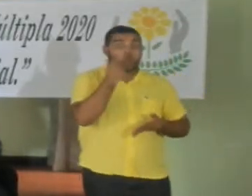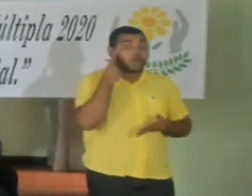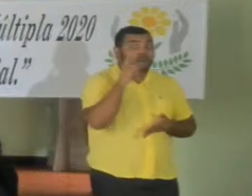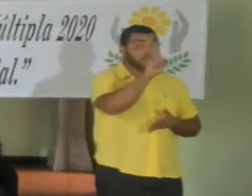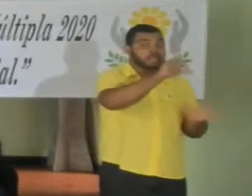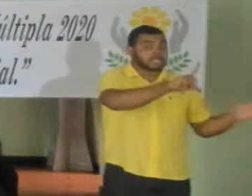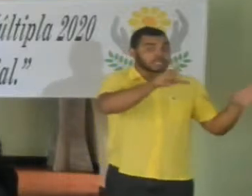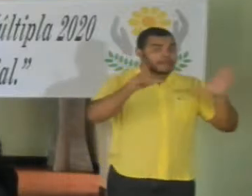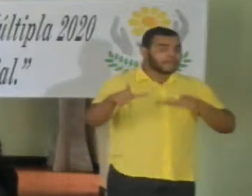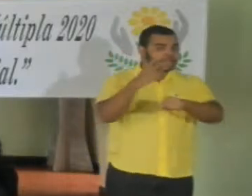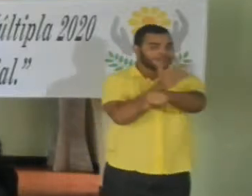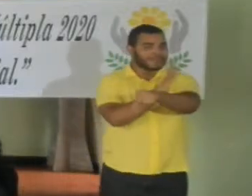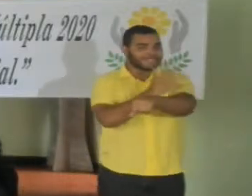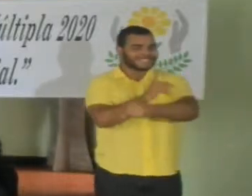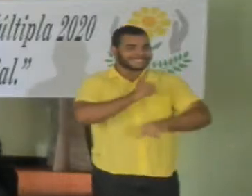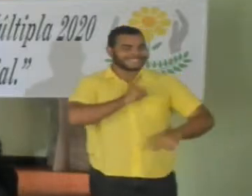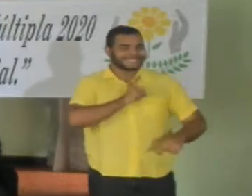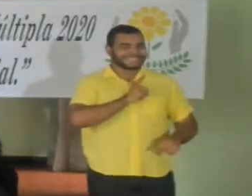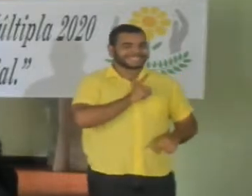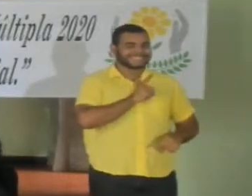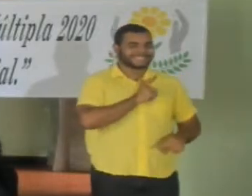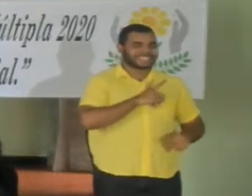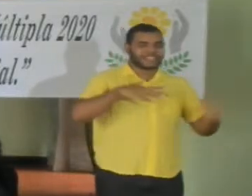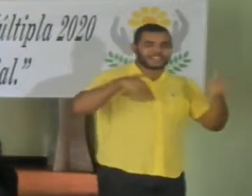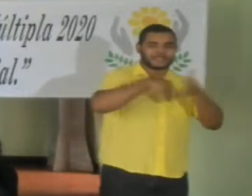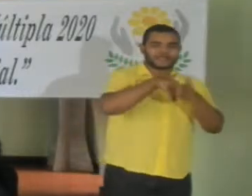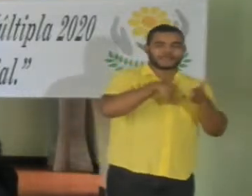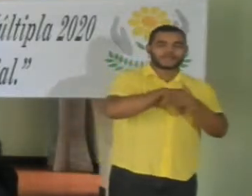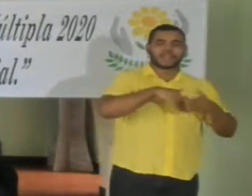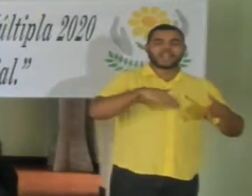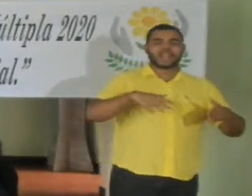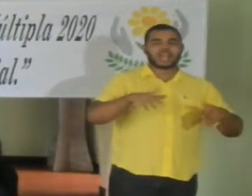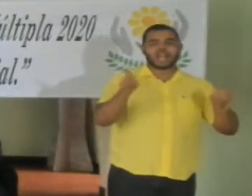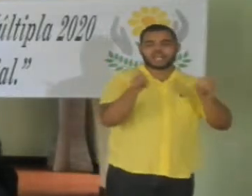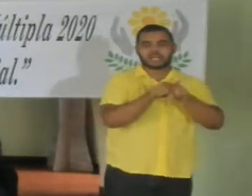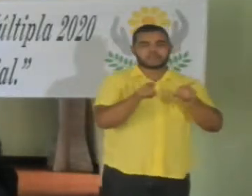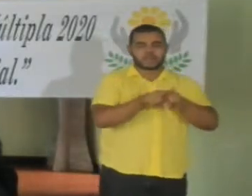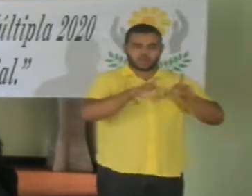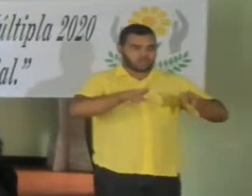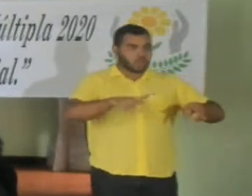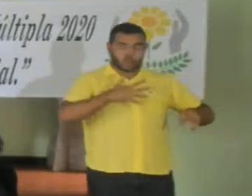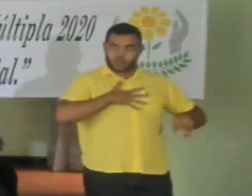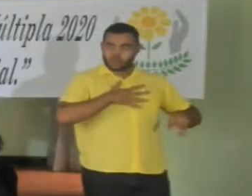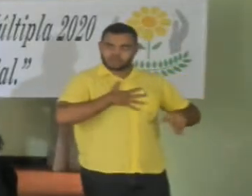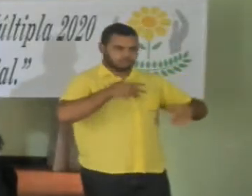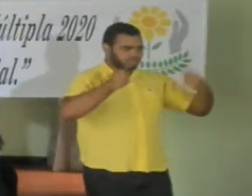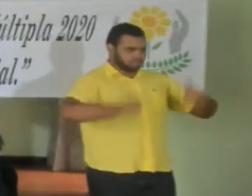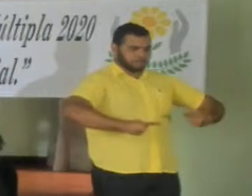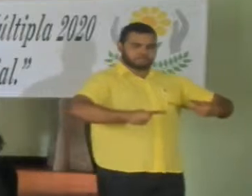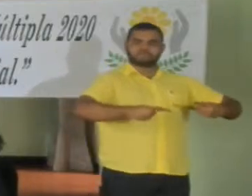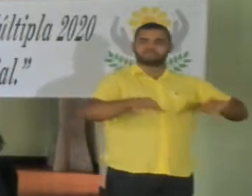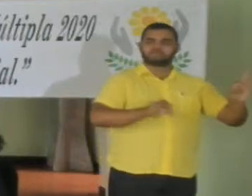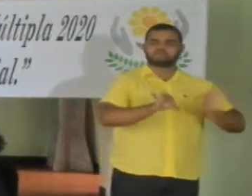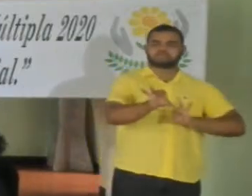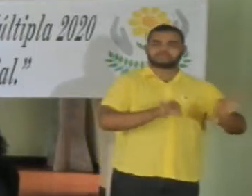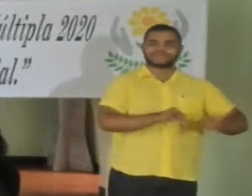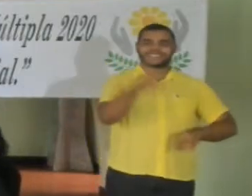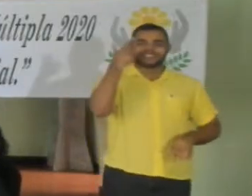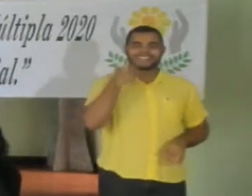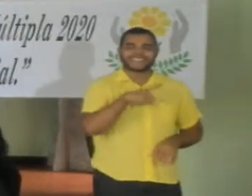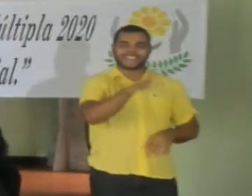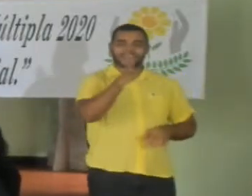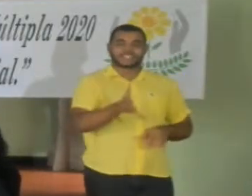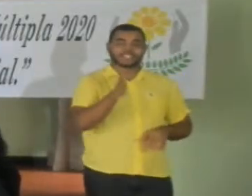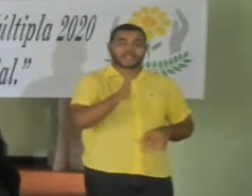semana, eles praticam o esporte lá, né, o futsal, eles treinam, são muito competitivos, né, eles ganharam, né, a